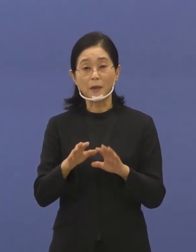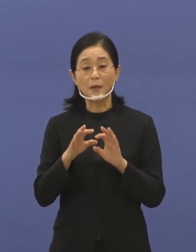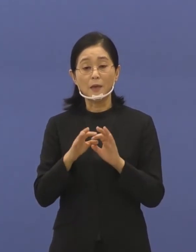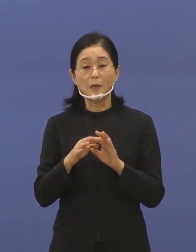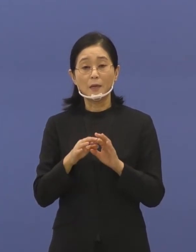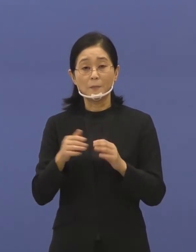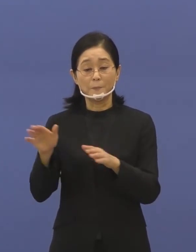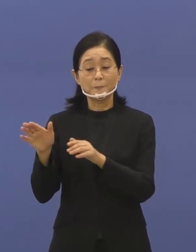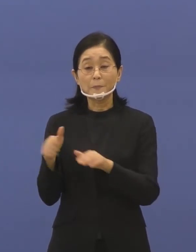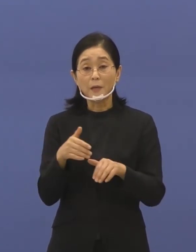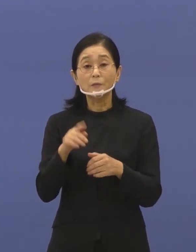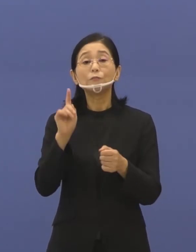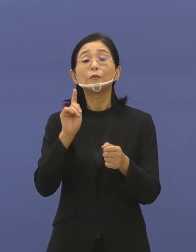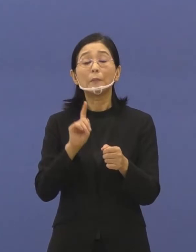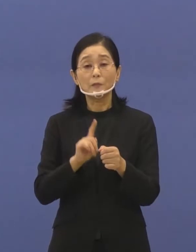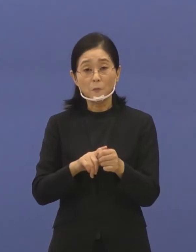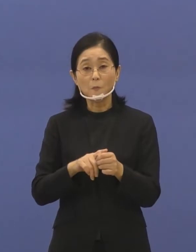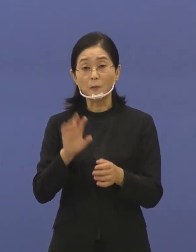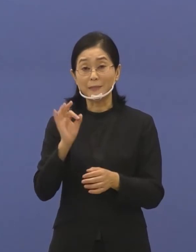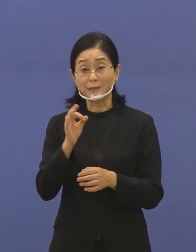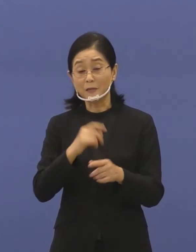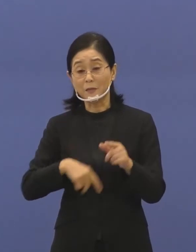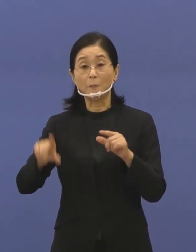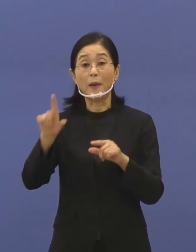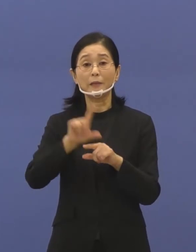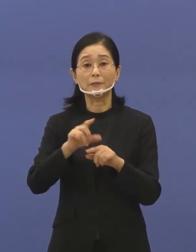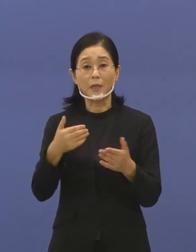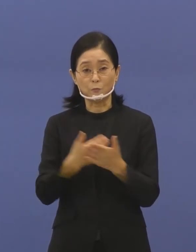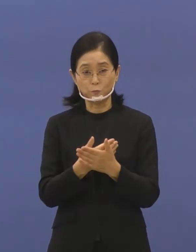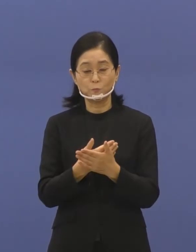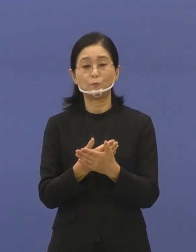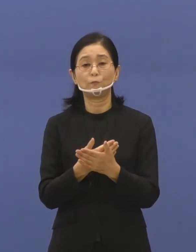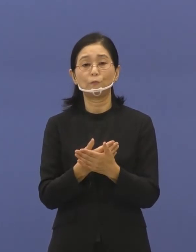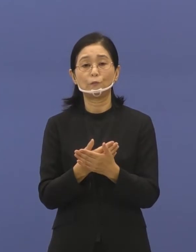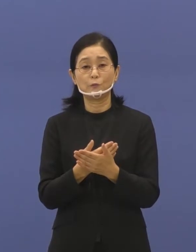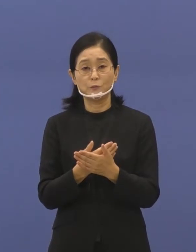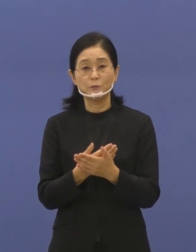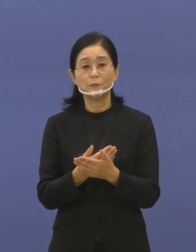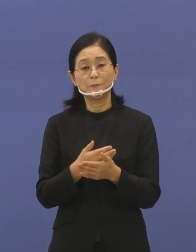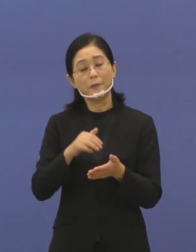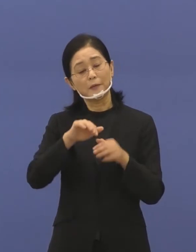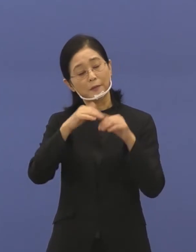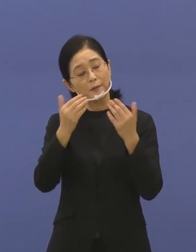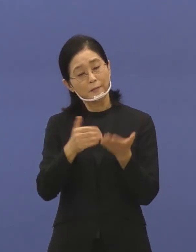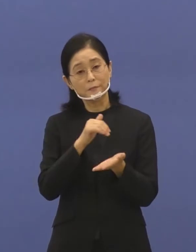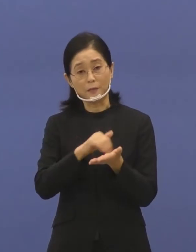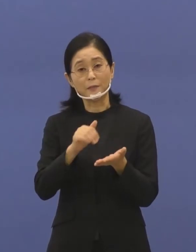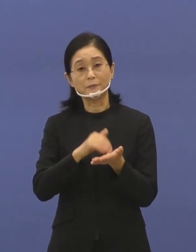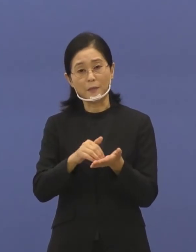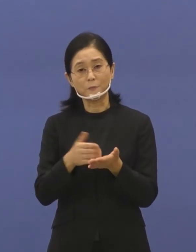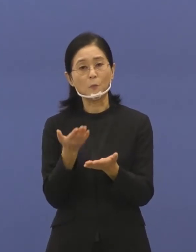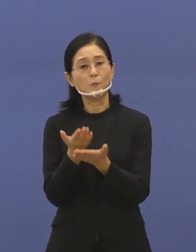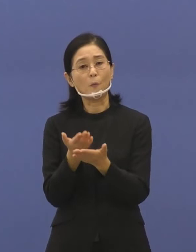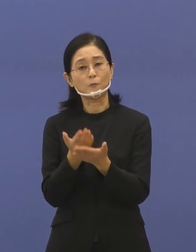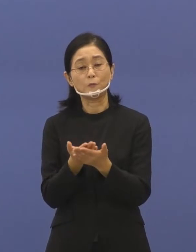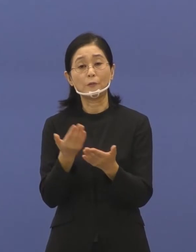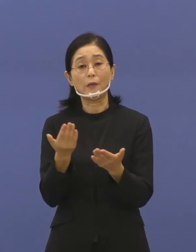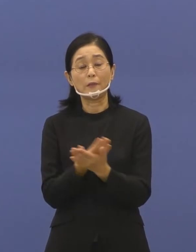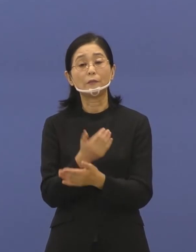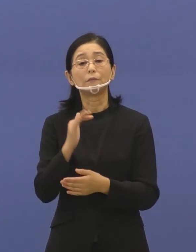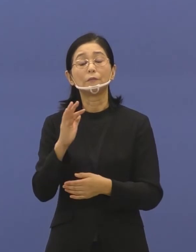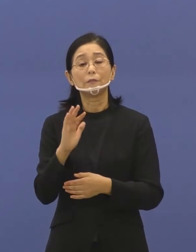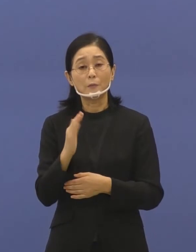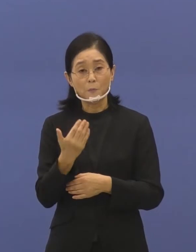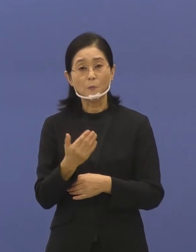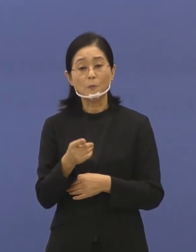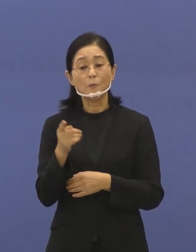えてこのくらいの額、まだ概算要求段階でありますけれども このくらいの額の